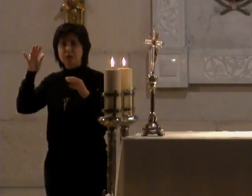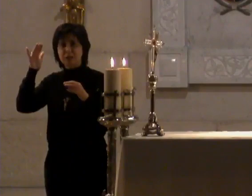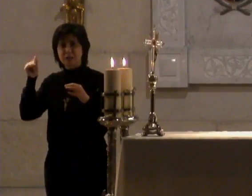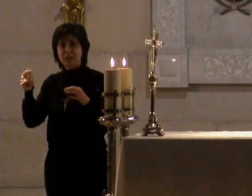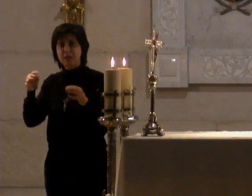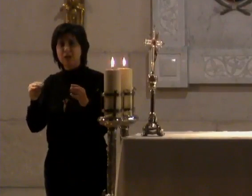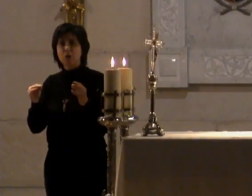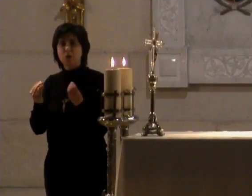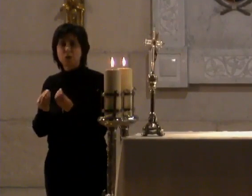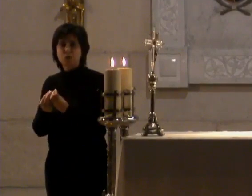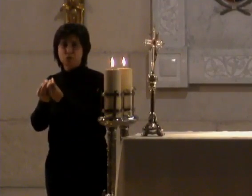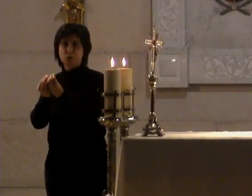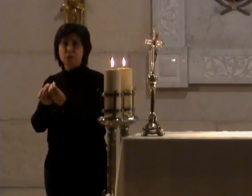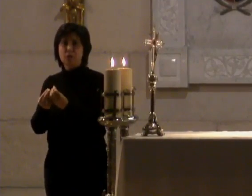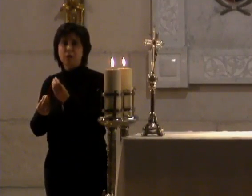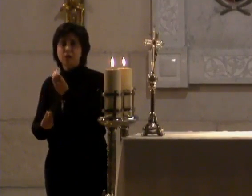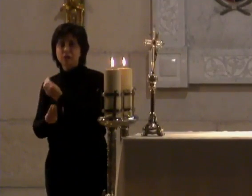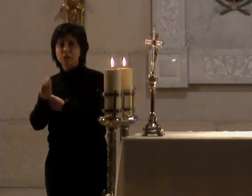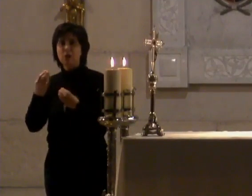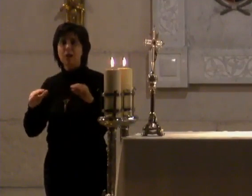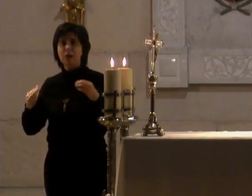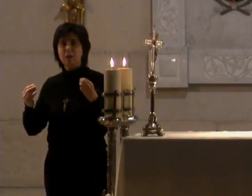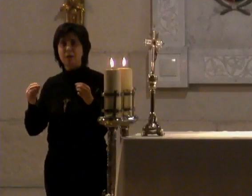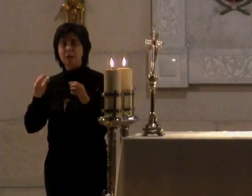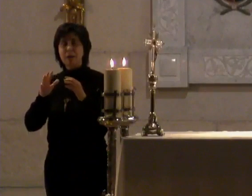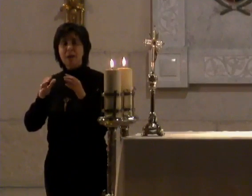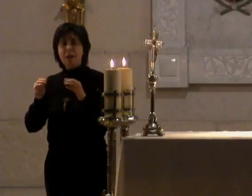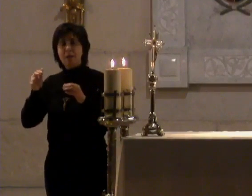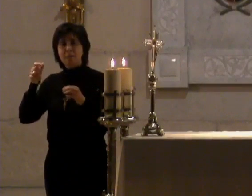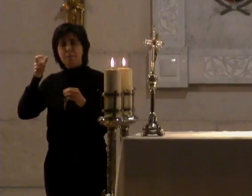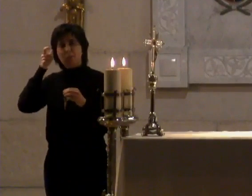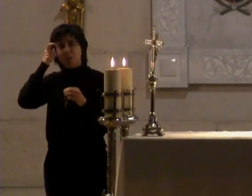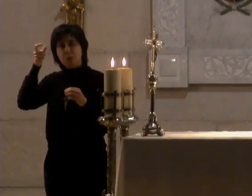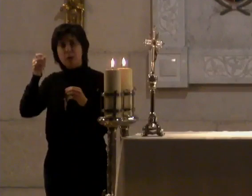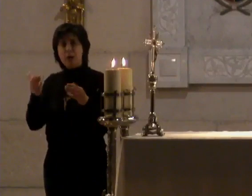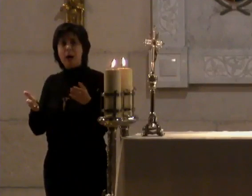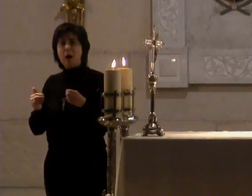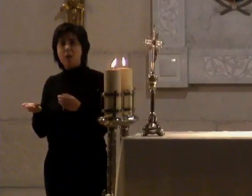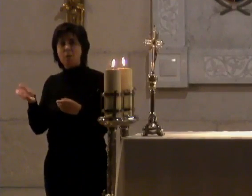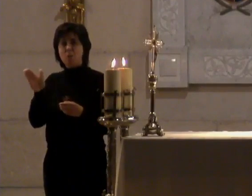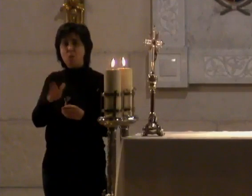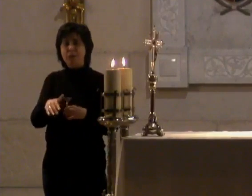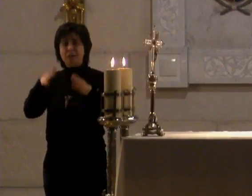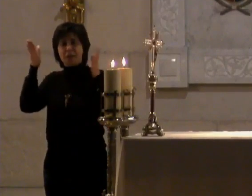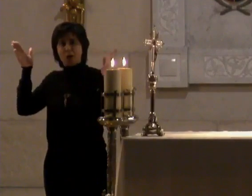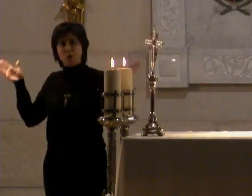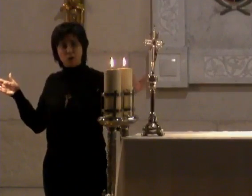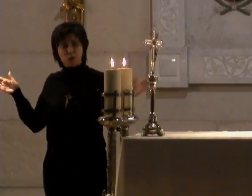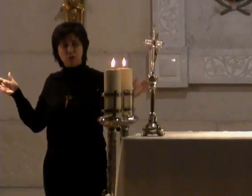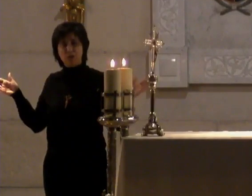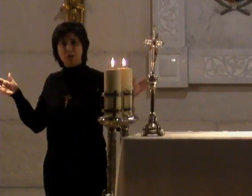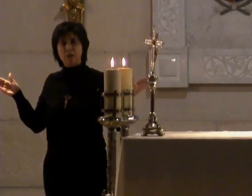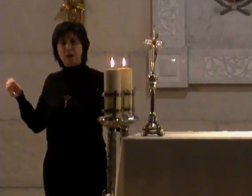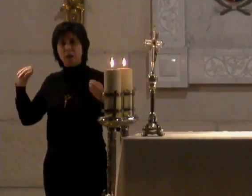junto a nosotros. El que nació en Belén, el que ha muerto en la cruz,